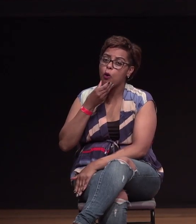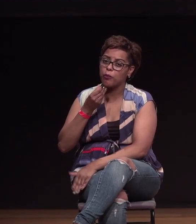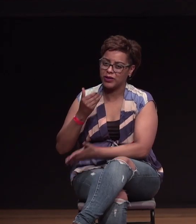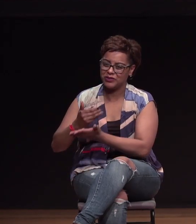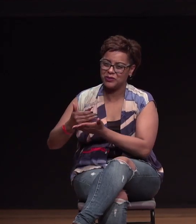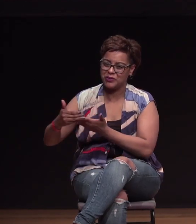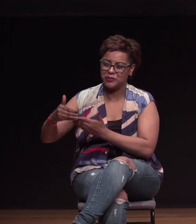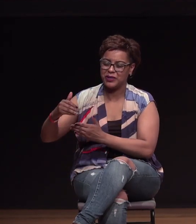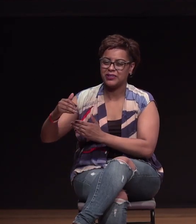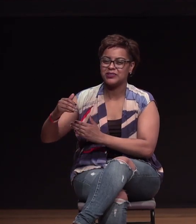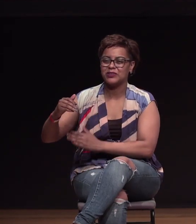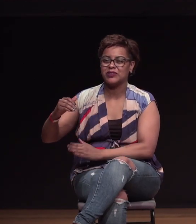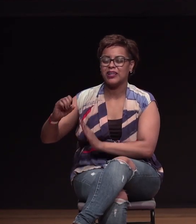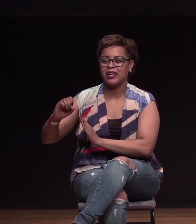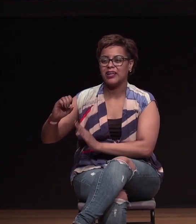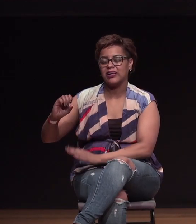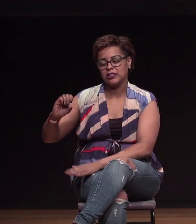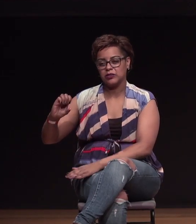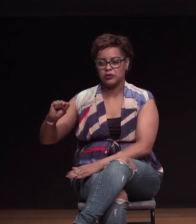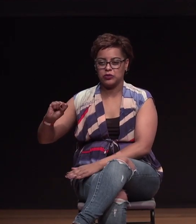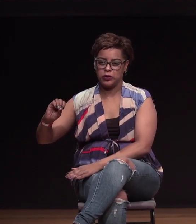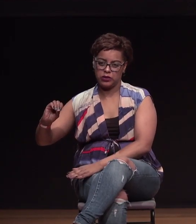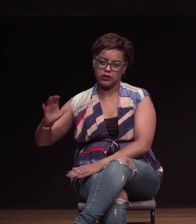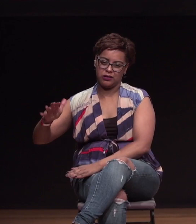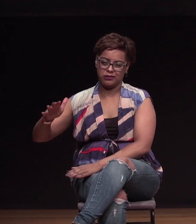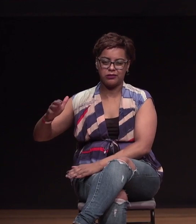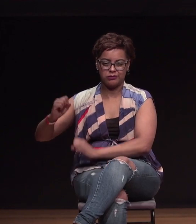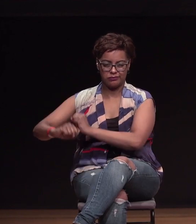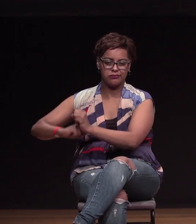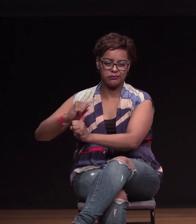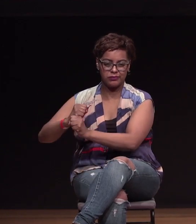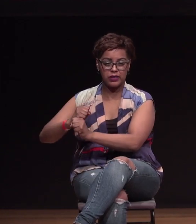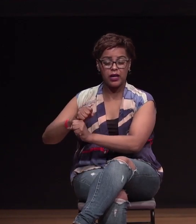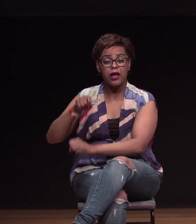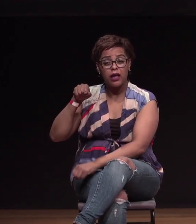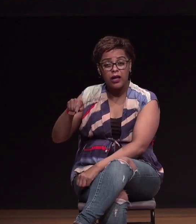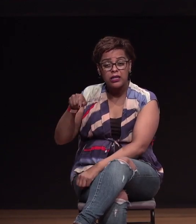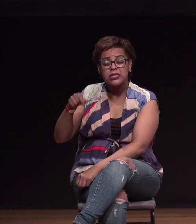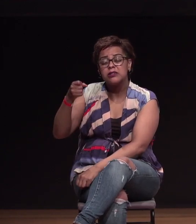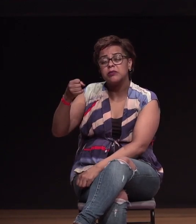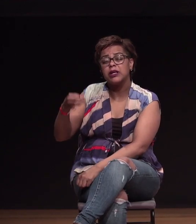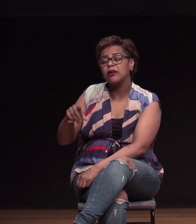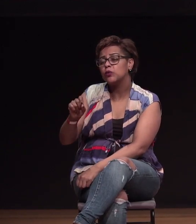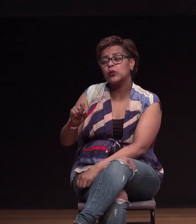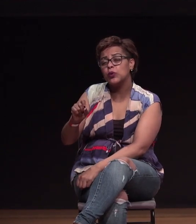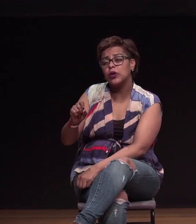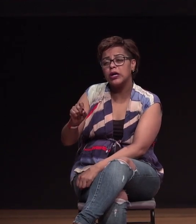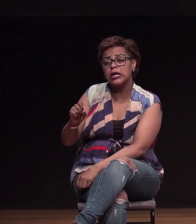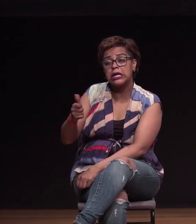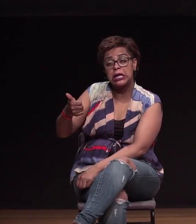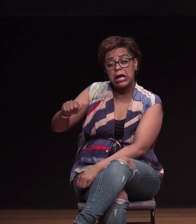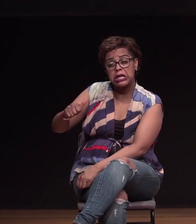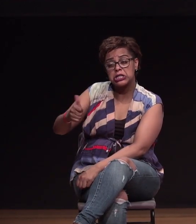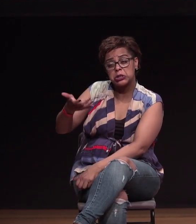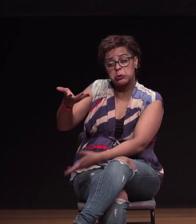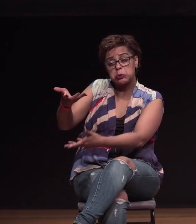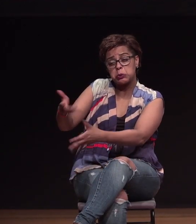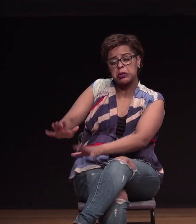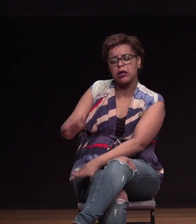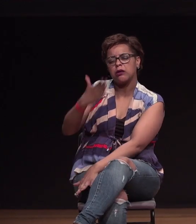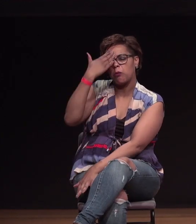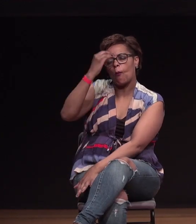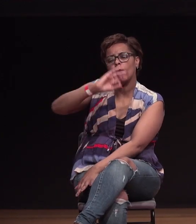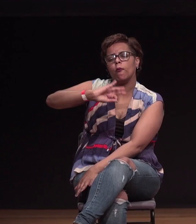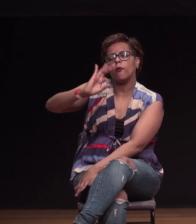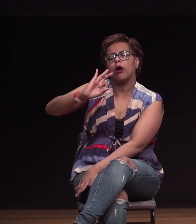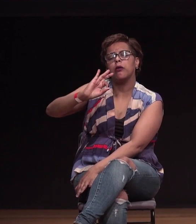80, eles diziam o seguinte, que a crítica não queria saber do que a gente escrevia, do